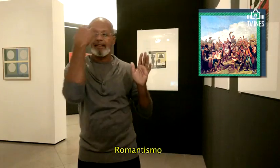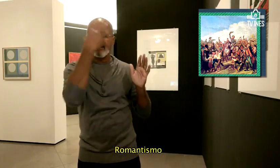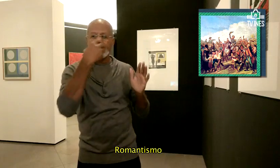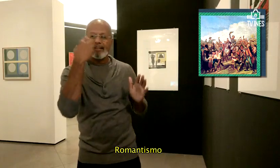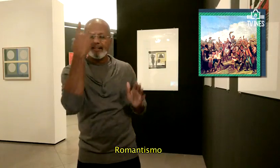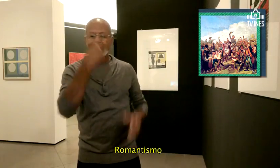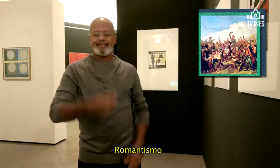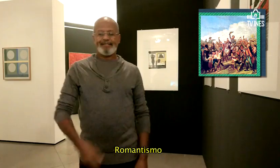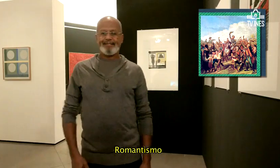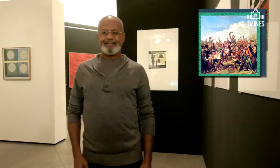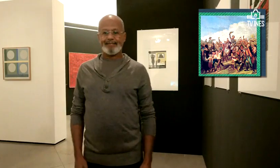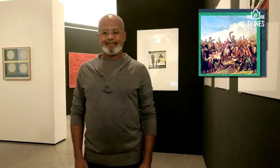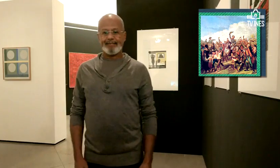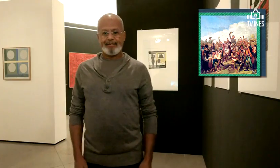Romantismo.